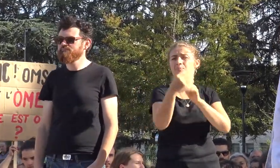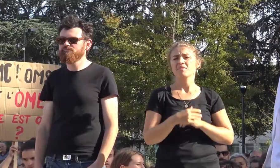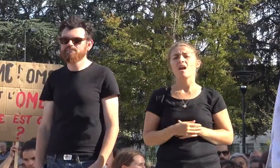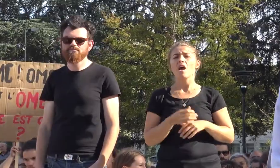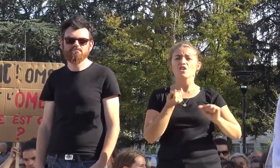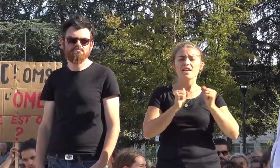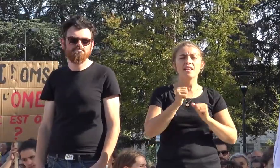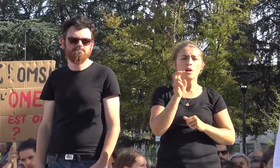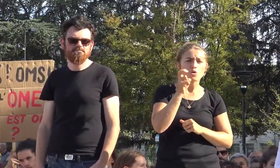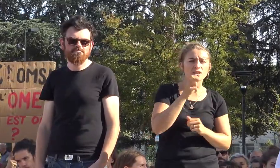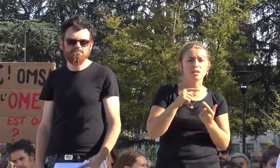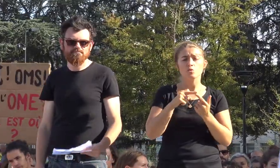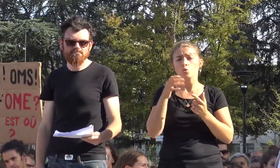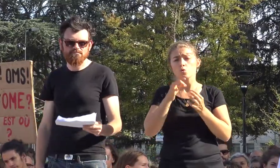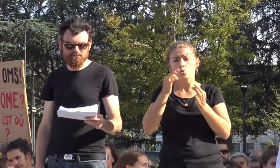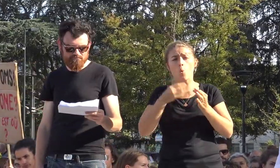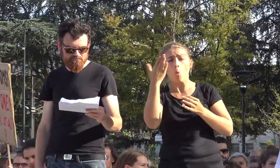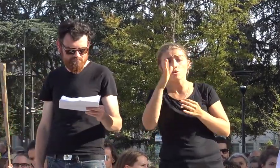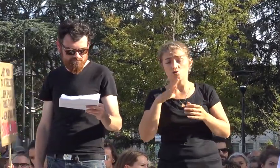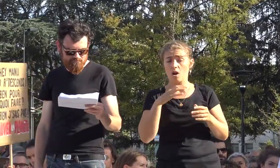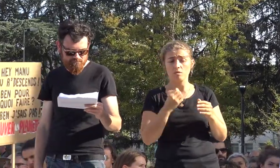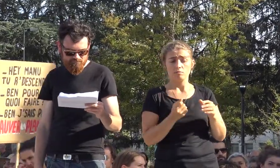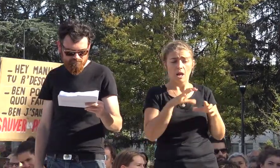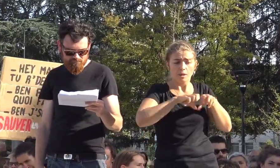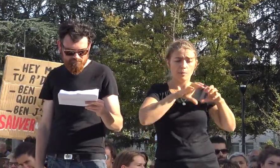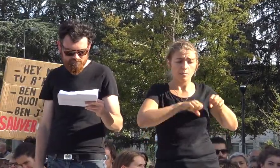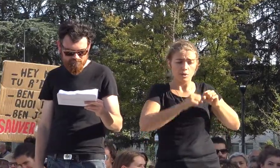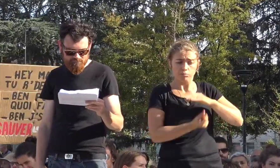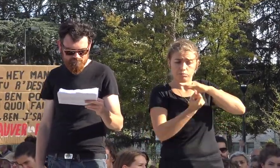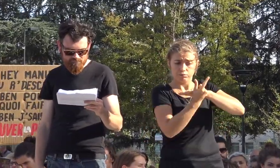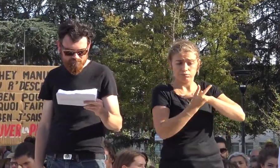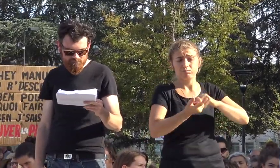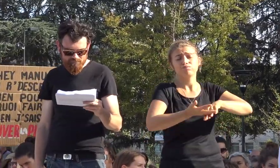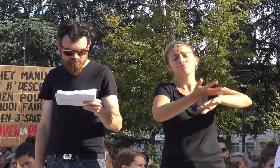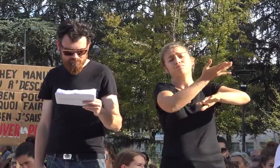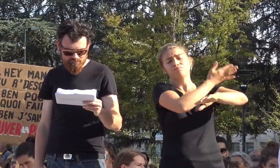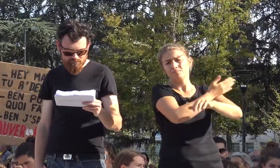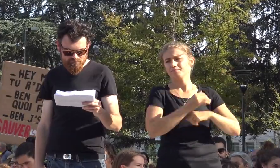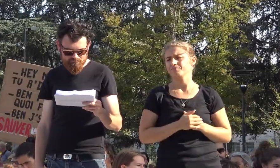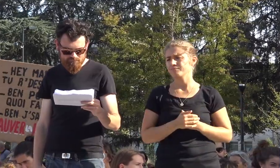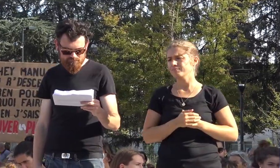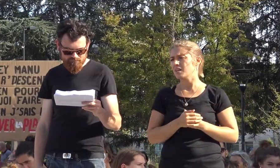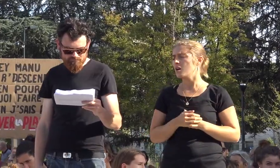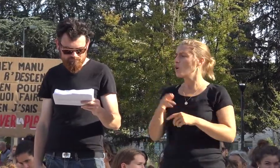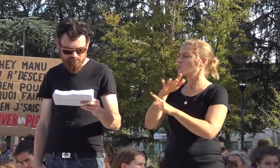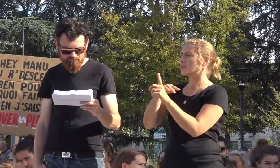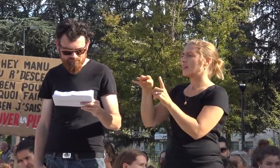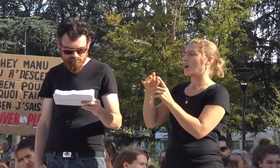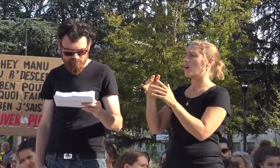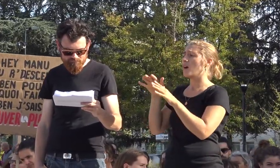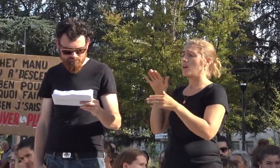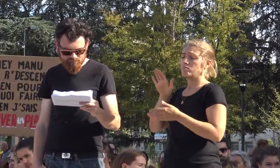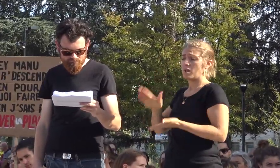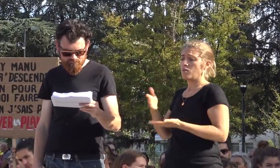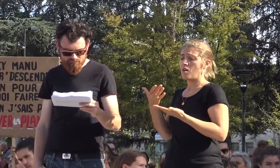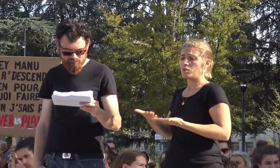ces alternatives, certains les expérimentent et en font la promotion depuis longtemps. À contre-courant de la société actuelle, des